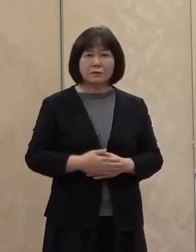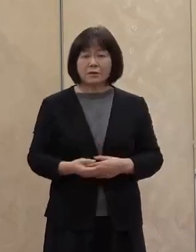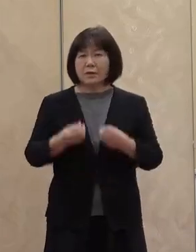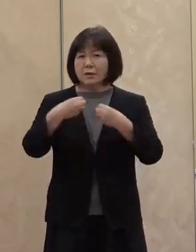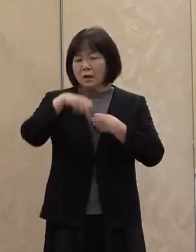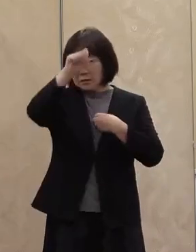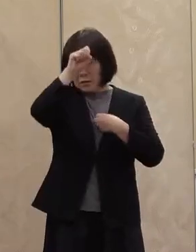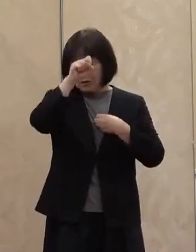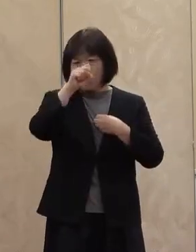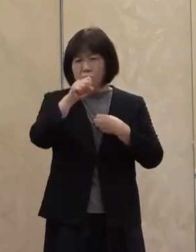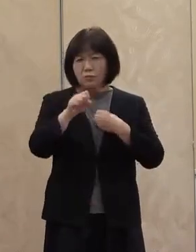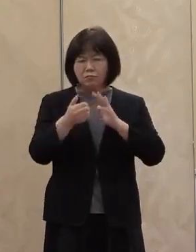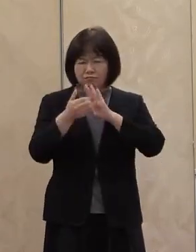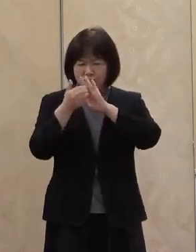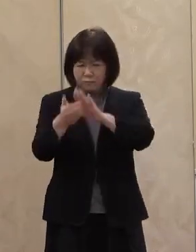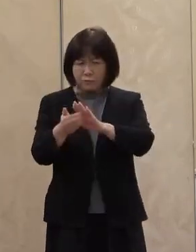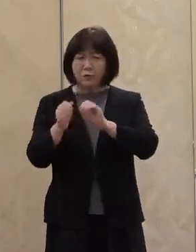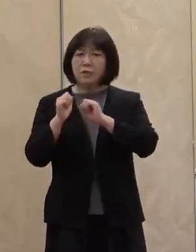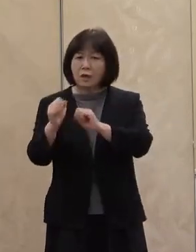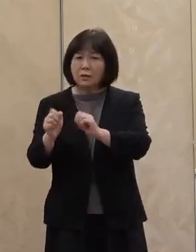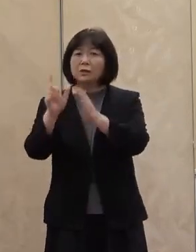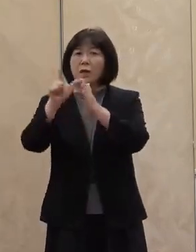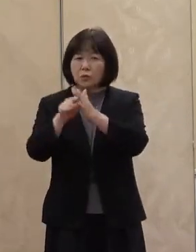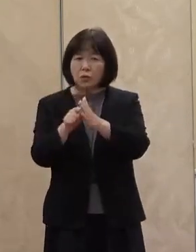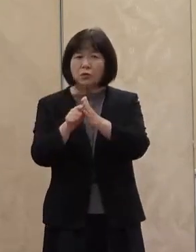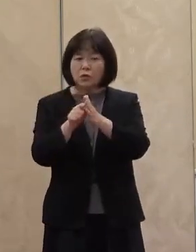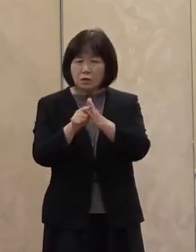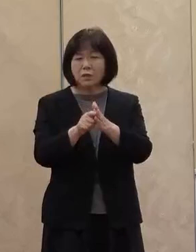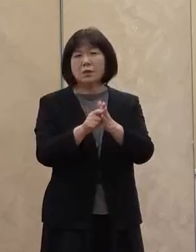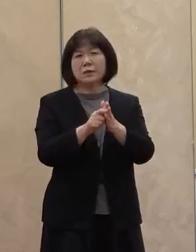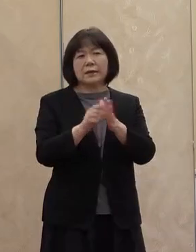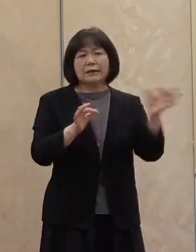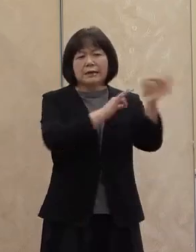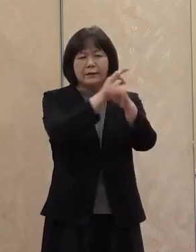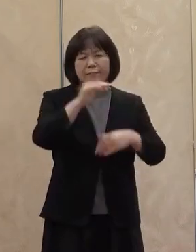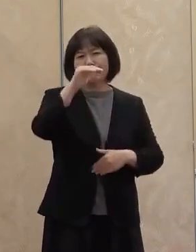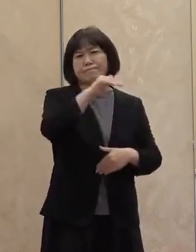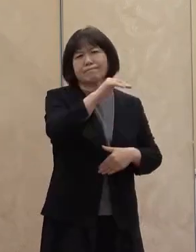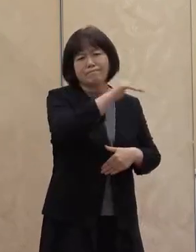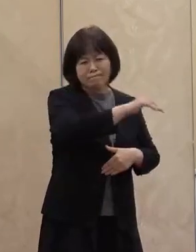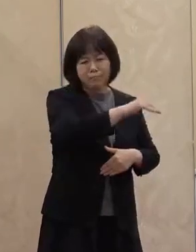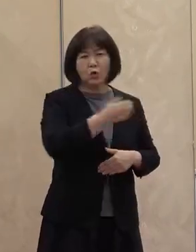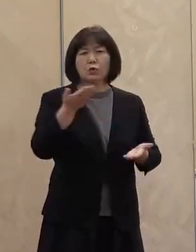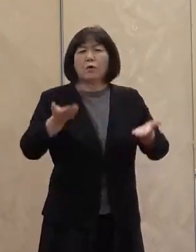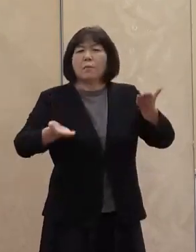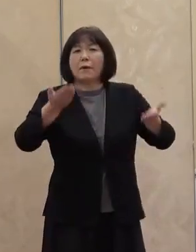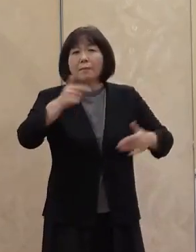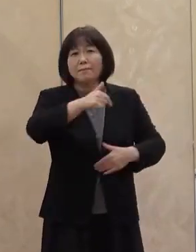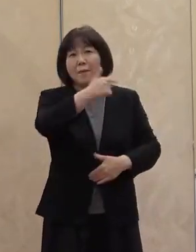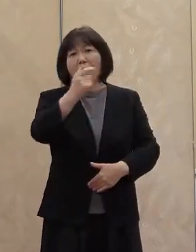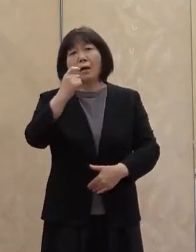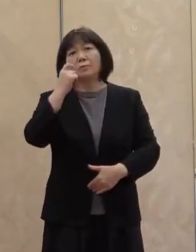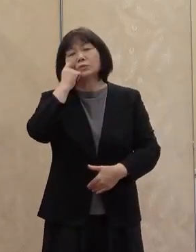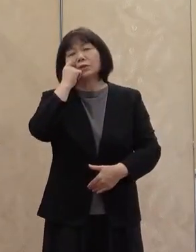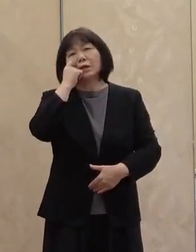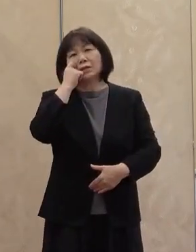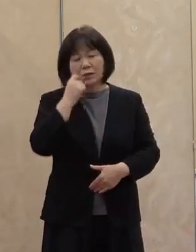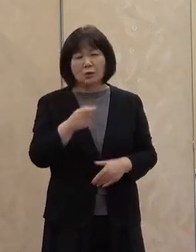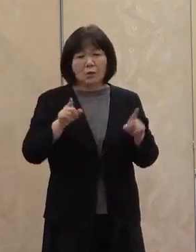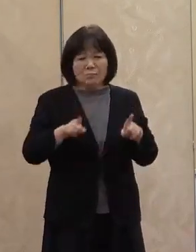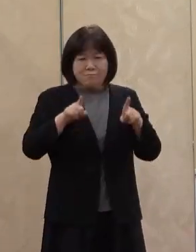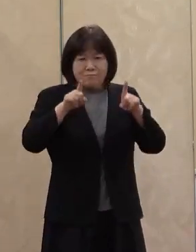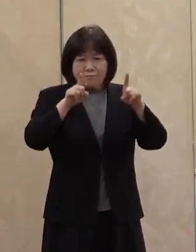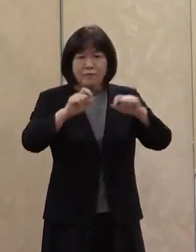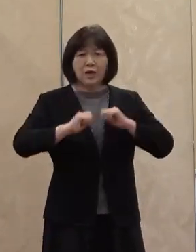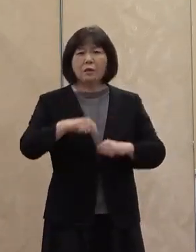を徹底してやればやるほど経済が痛むというこういう関係にあります。だからこのバランスがものすごく難しいんですが、何とかこれを両立させようというのが大